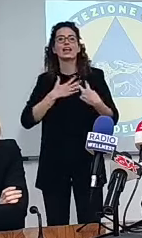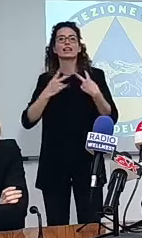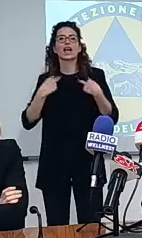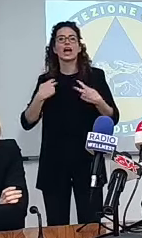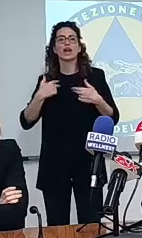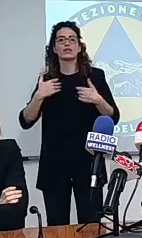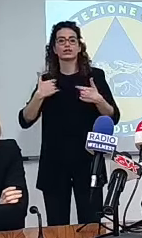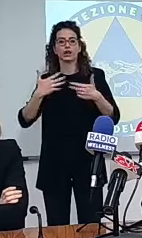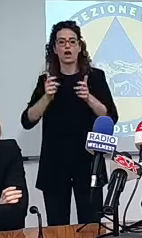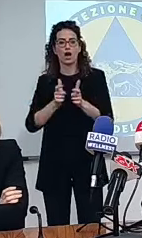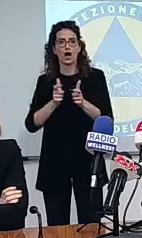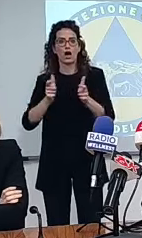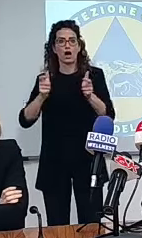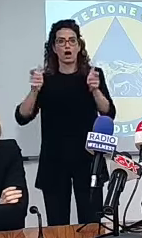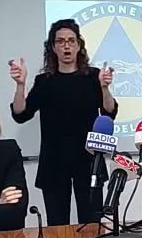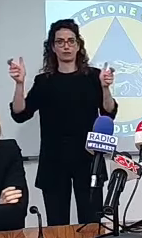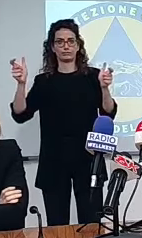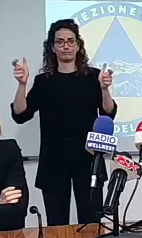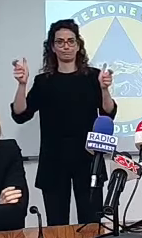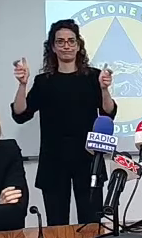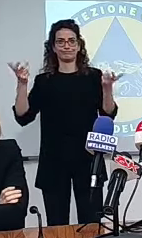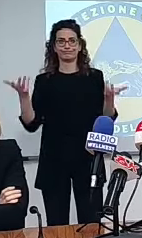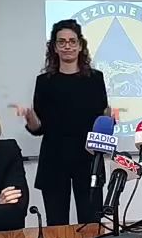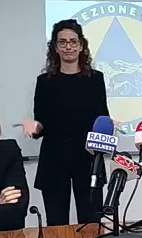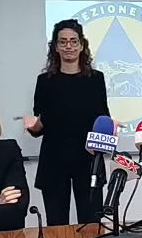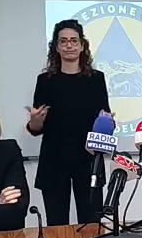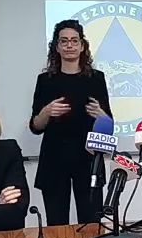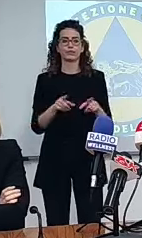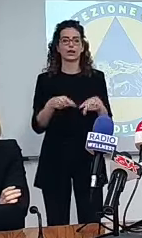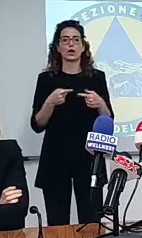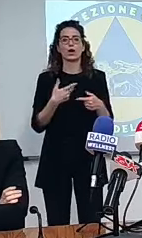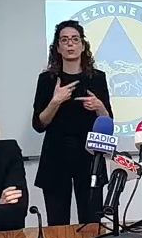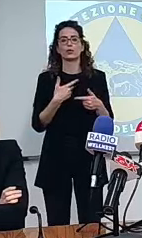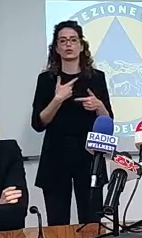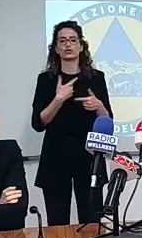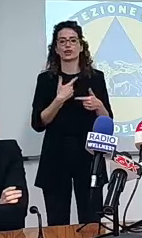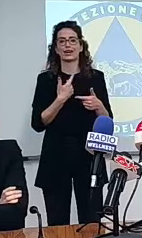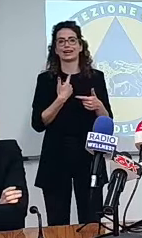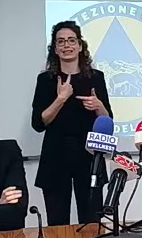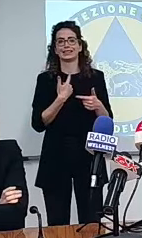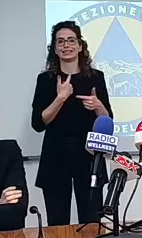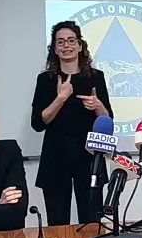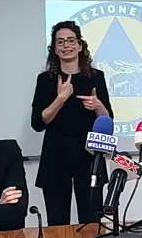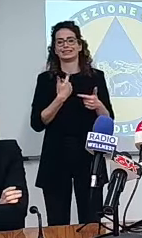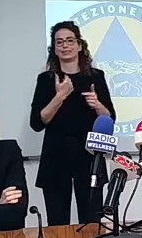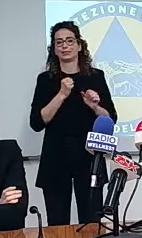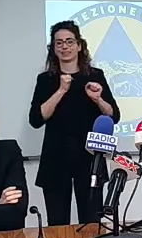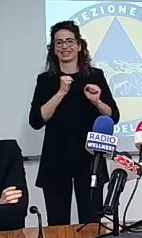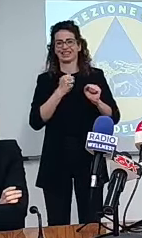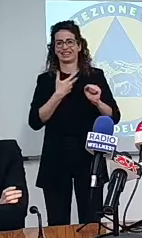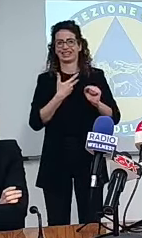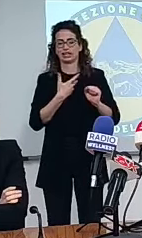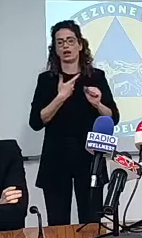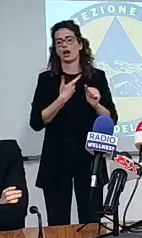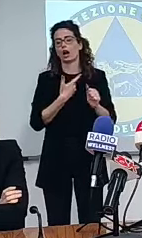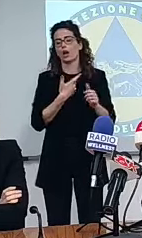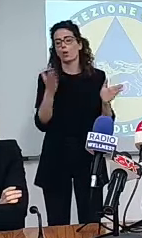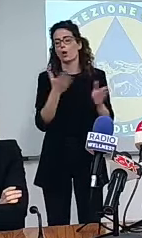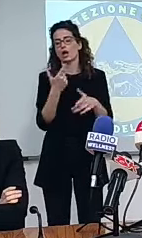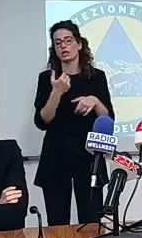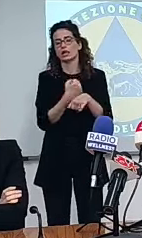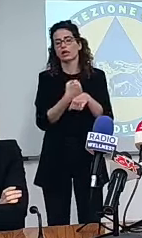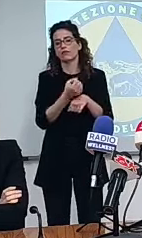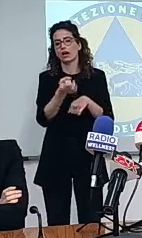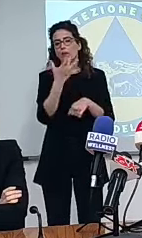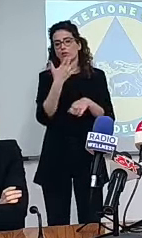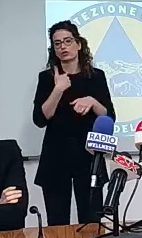cittadini. Dopodiché hanno delle controindicazioni. tutti i farmaci che assumiamo hanno delle controindicazioni. Io non sto